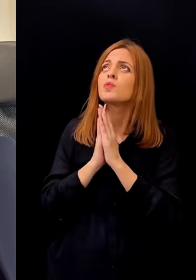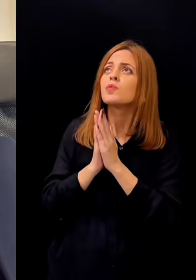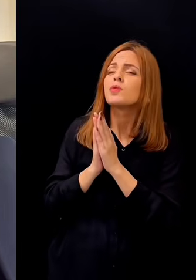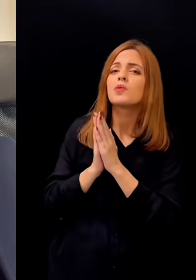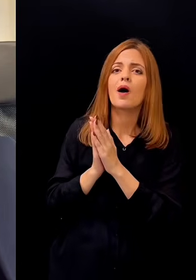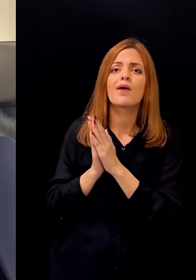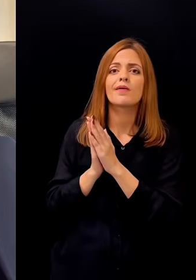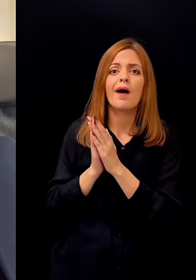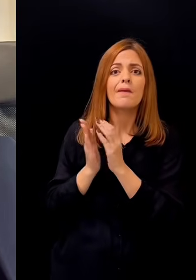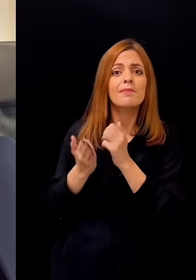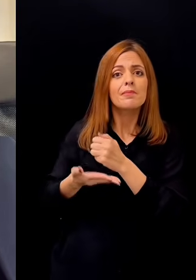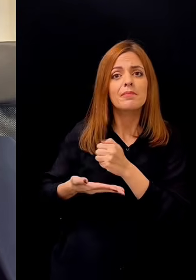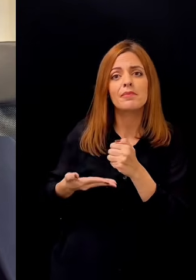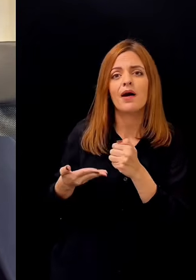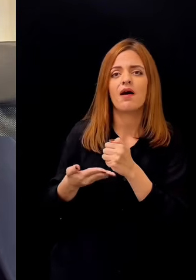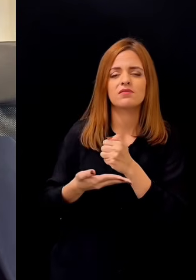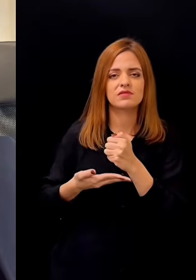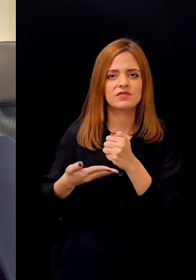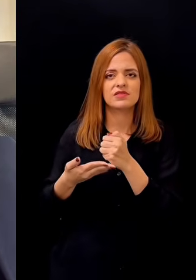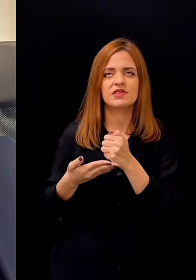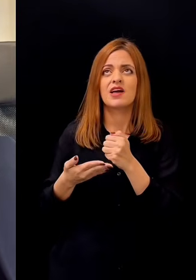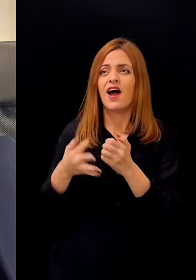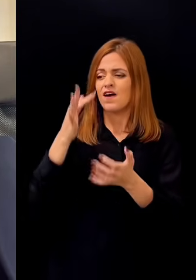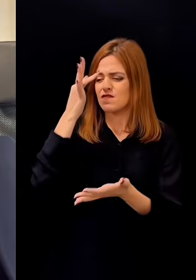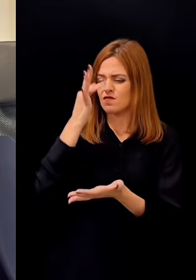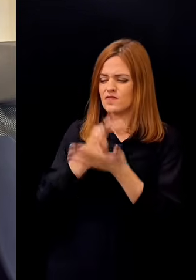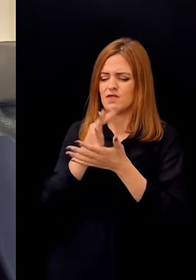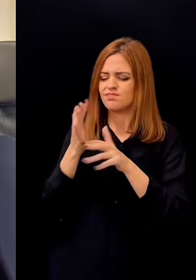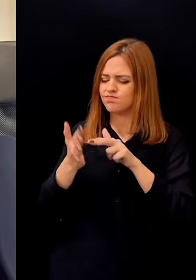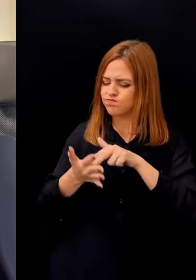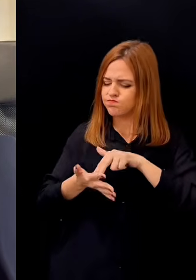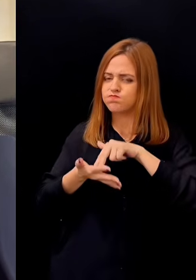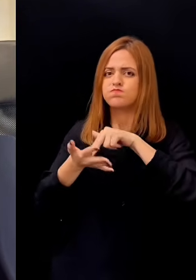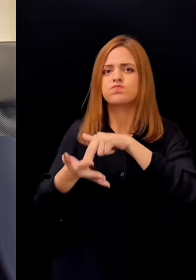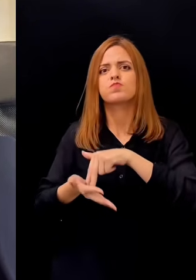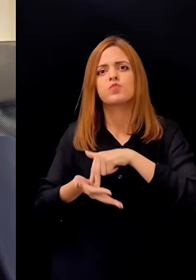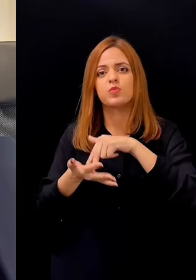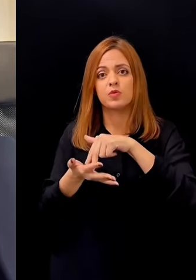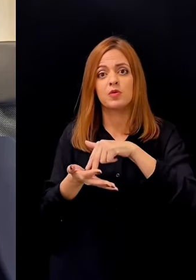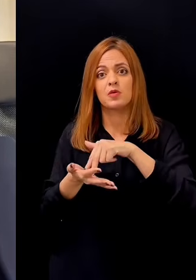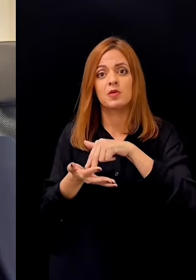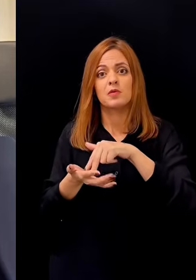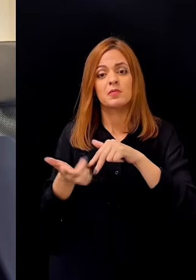fundamentos para apoiar a sua fé, para nascer